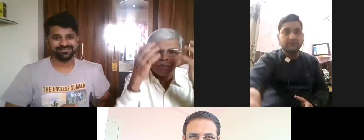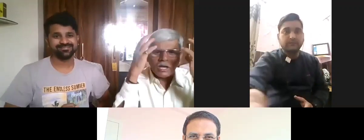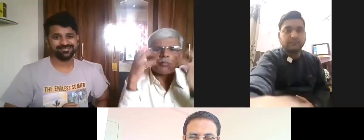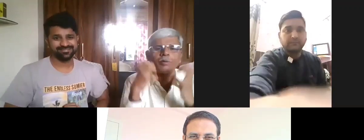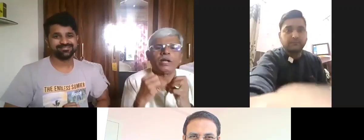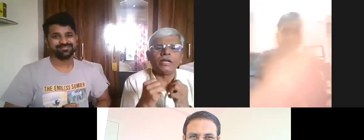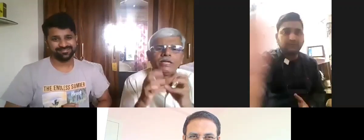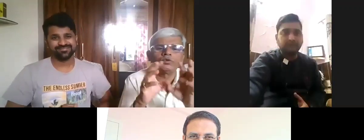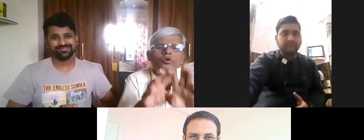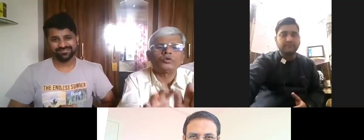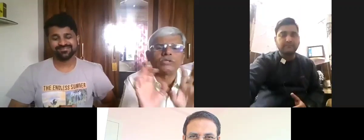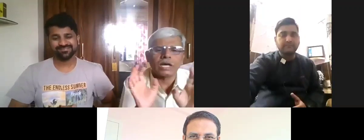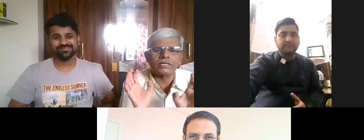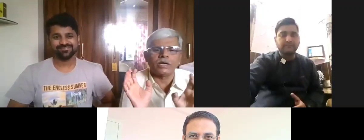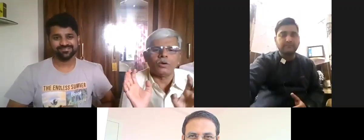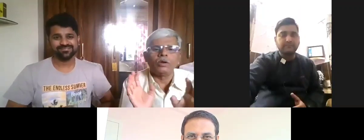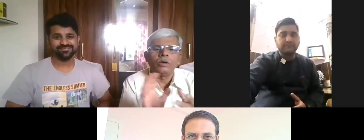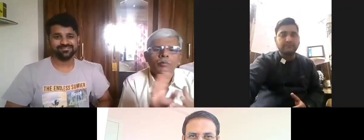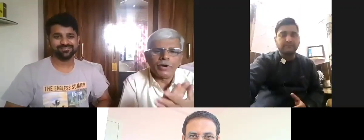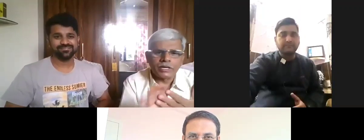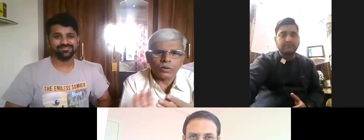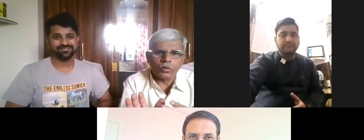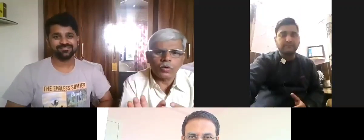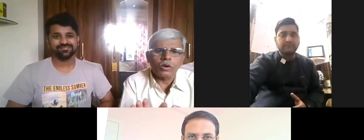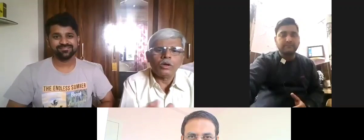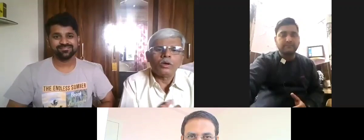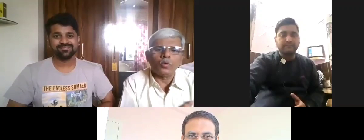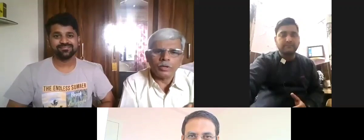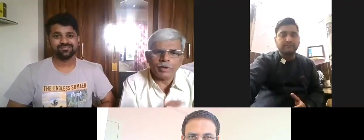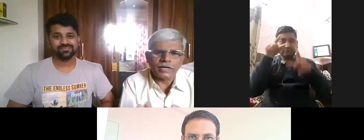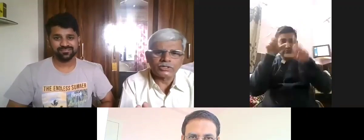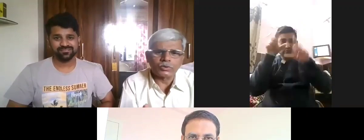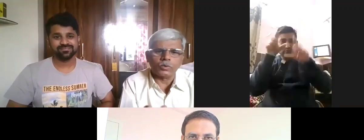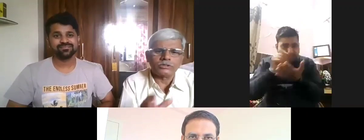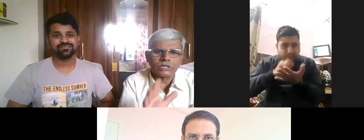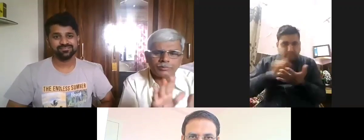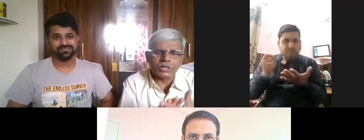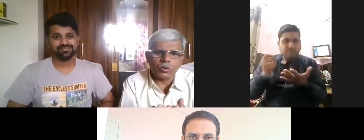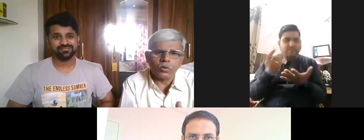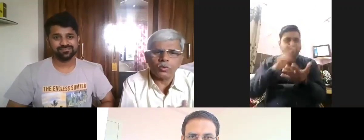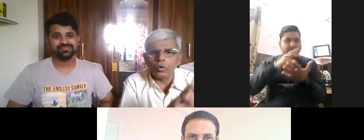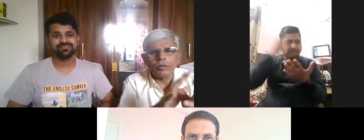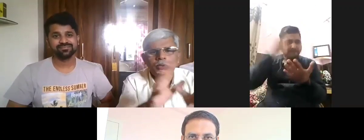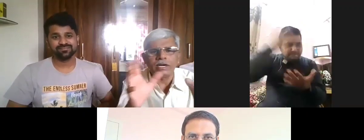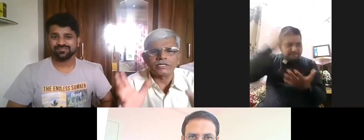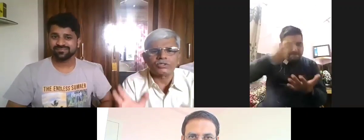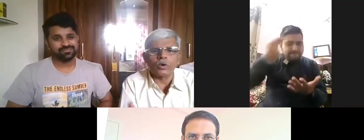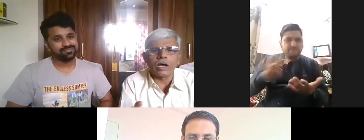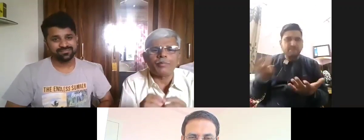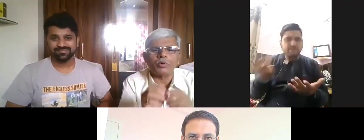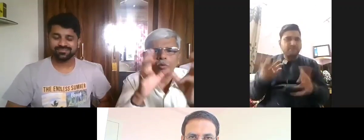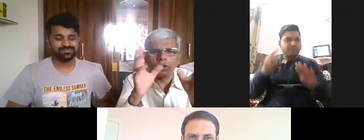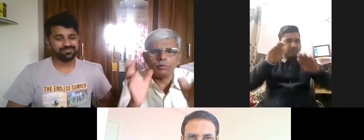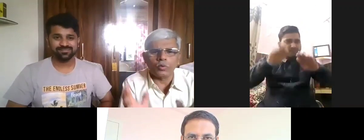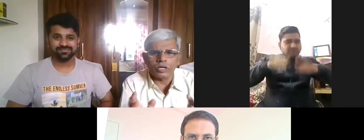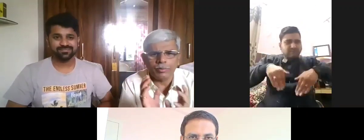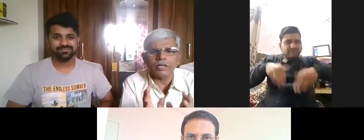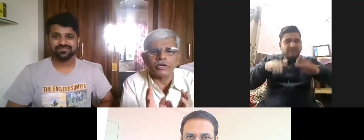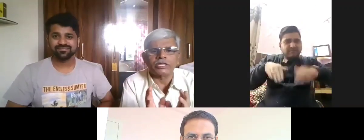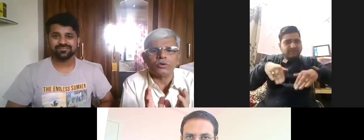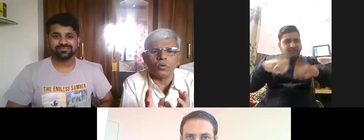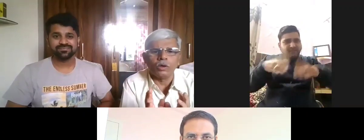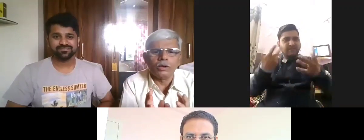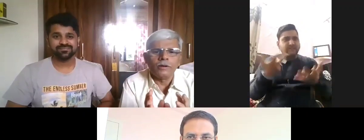आपके दिमाग में एक बार ले लिए उसको चितारते जाओ। पेंटर हो, कोई भी आर्टिस्ट हो, स्कल्पचर हो, कोई भी आर्टिस्ट हो आप, या